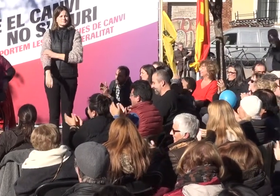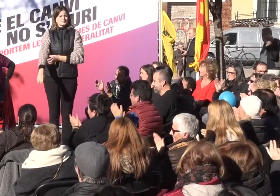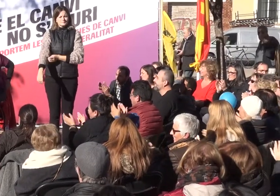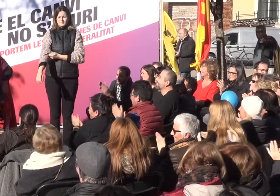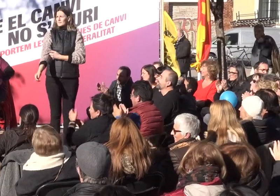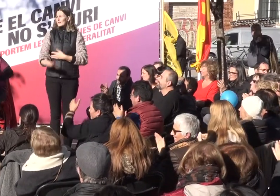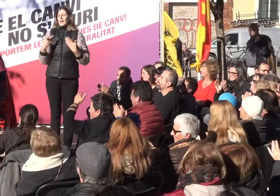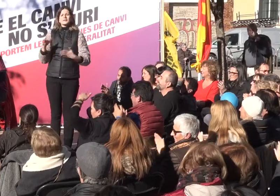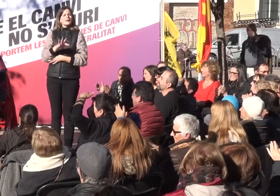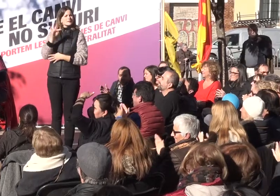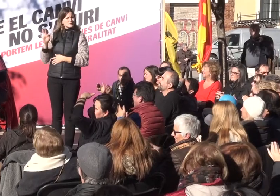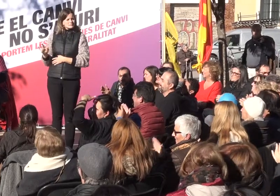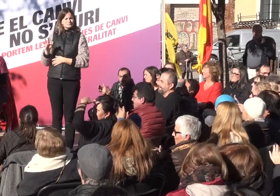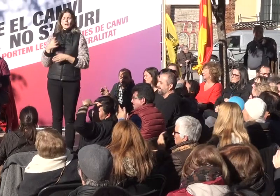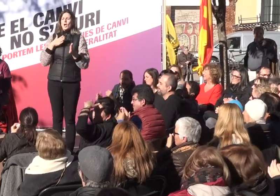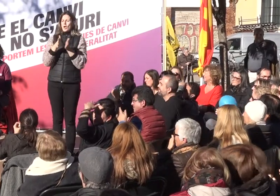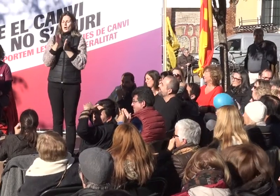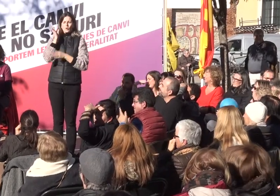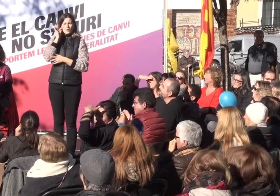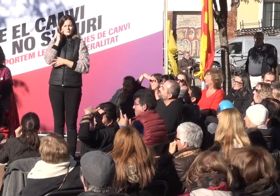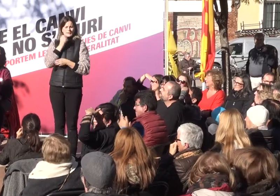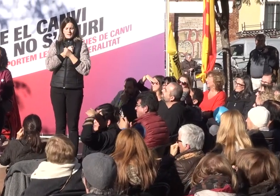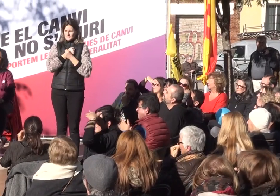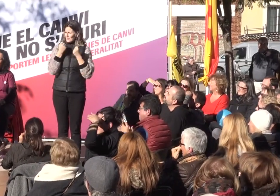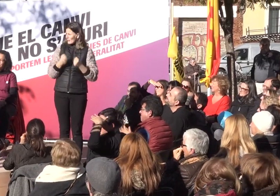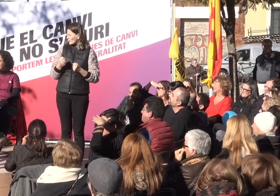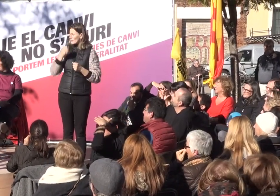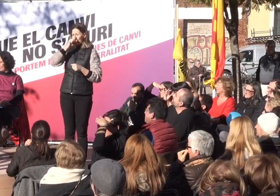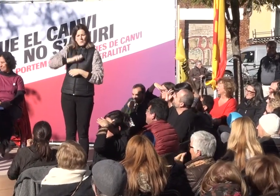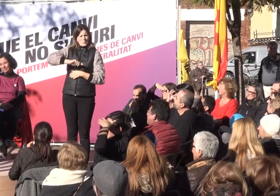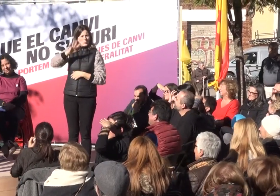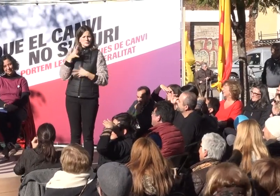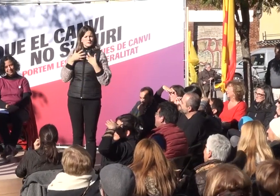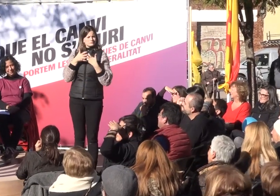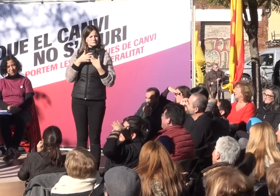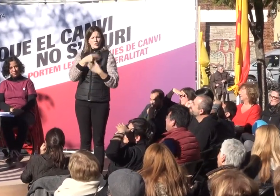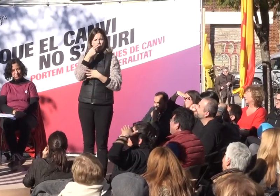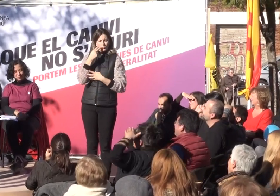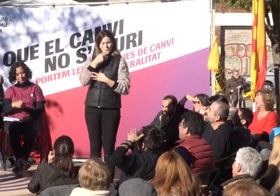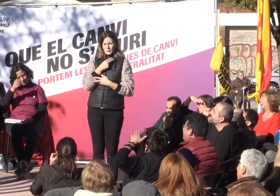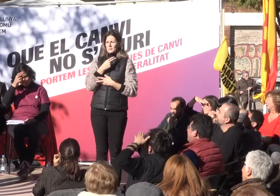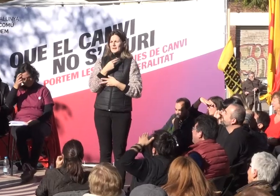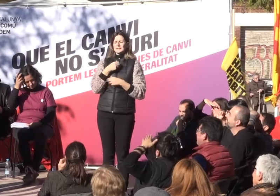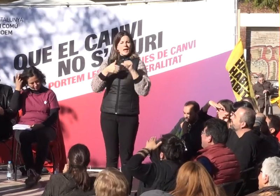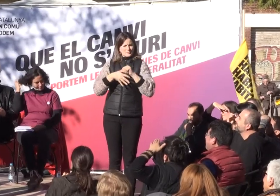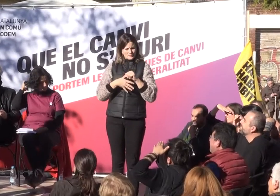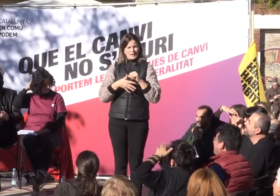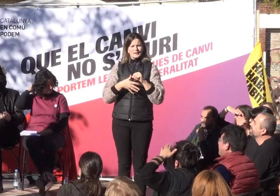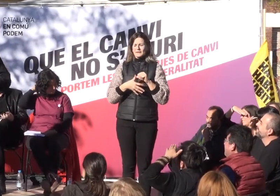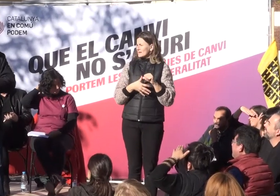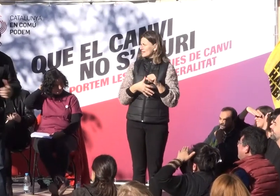y ahora ante tu sal tras una compañía muy lastimada que portan mal san mamés com promesa a américa latina